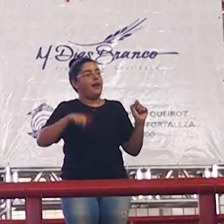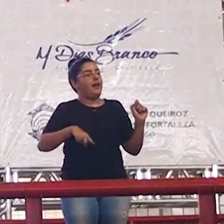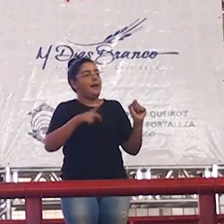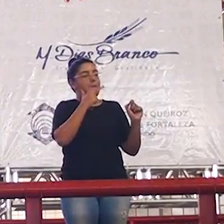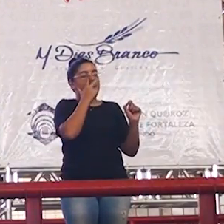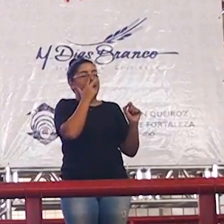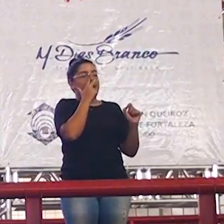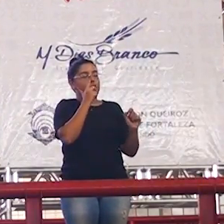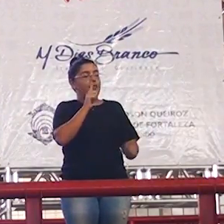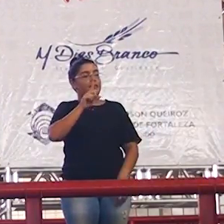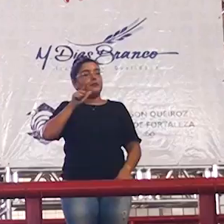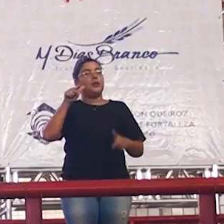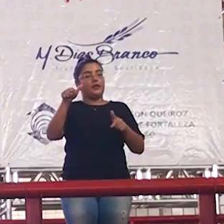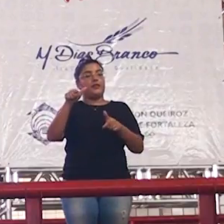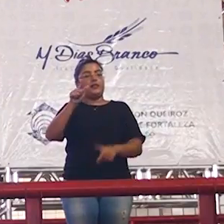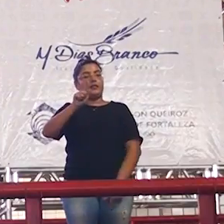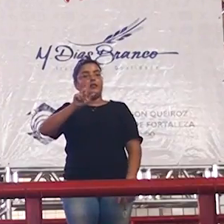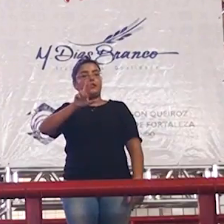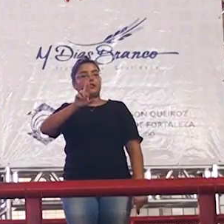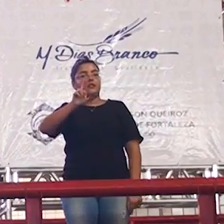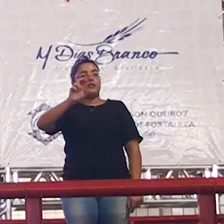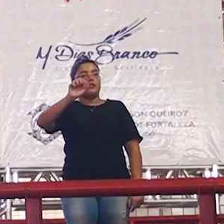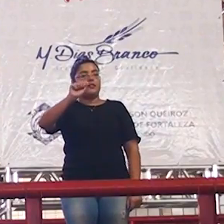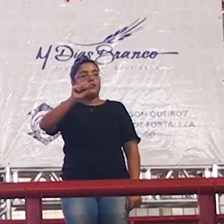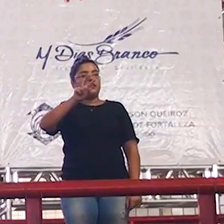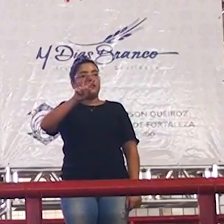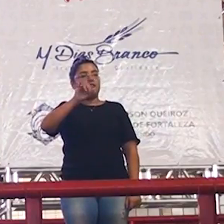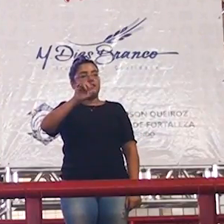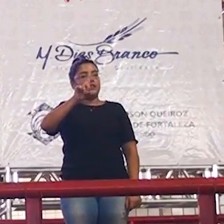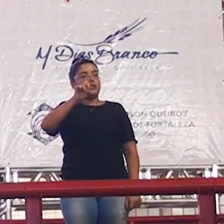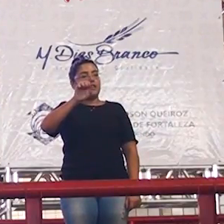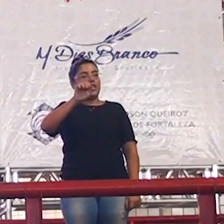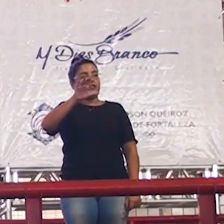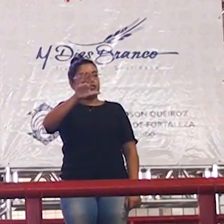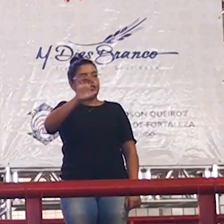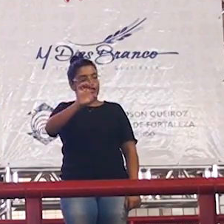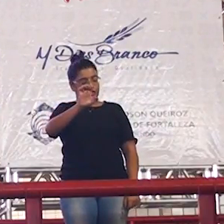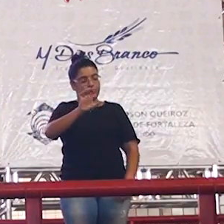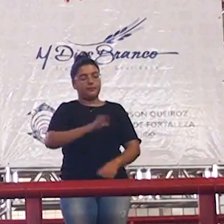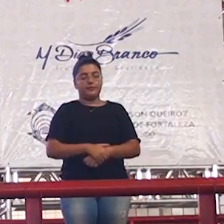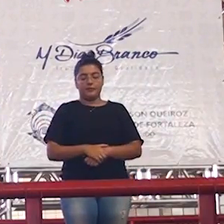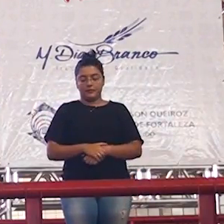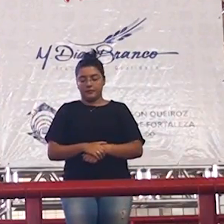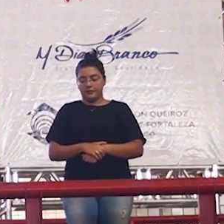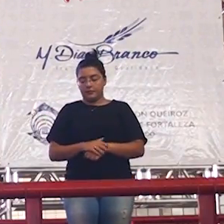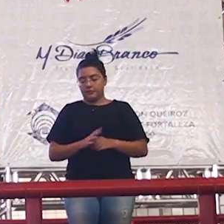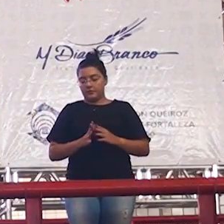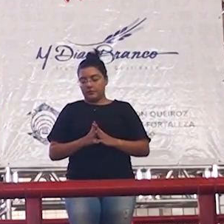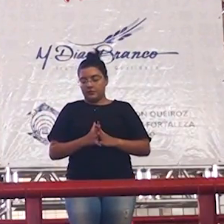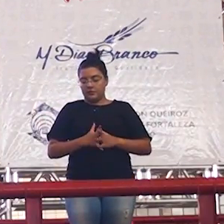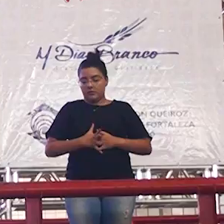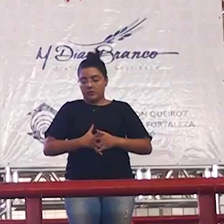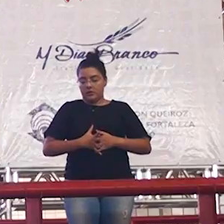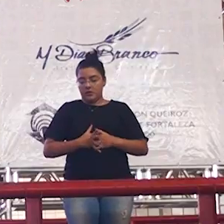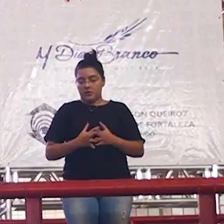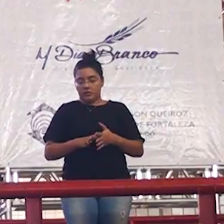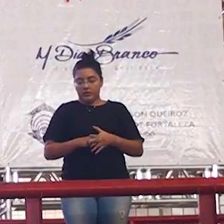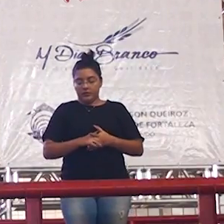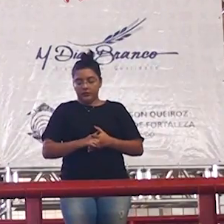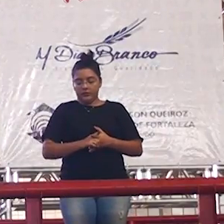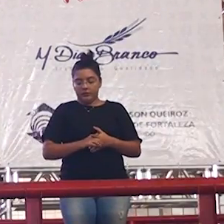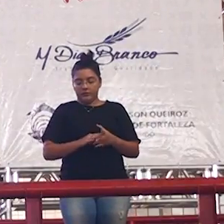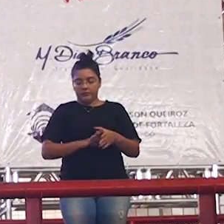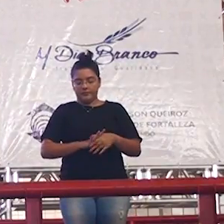de gravidade de qualquer triângulo. O centro de gravidade de qualquer triângulo está